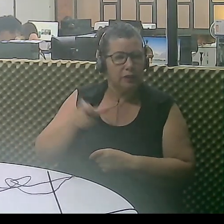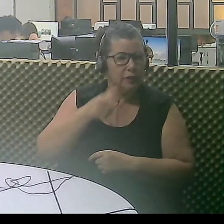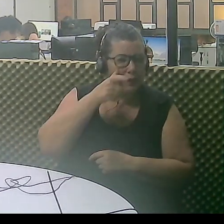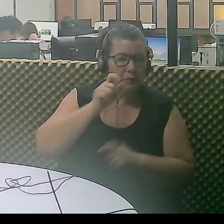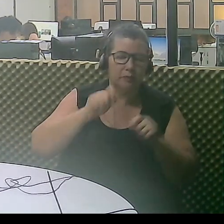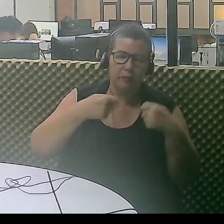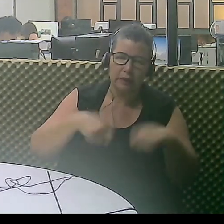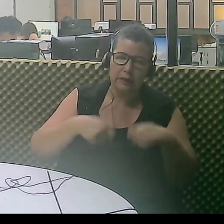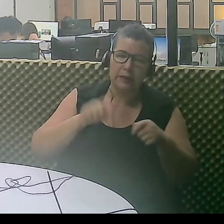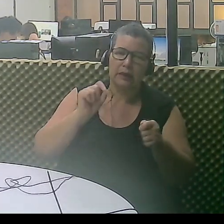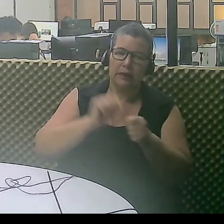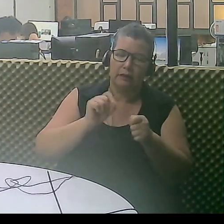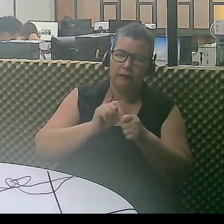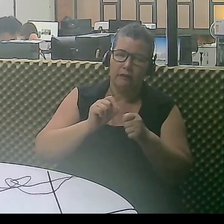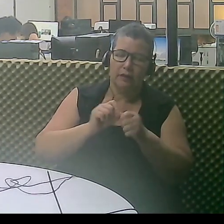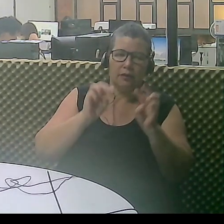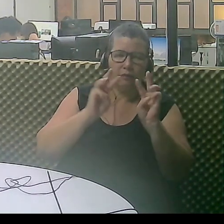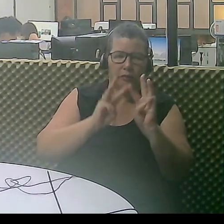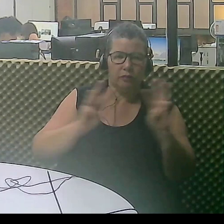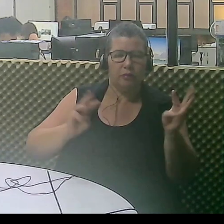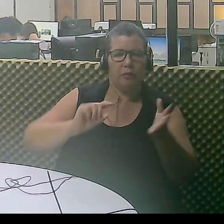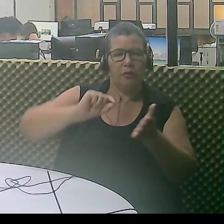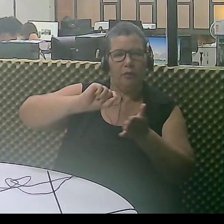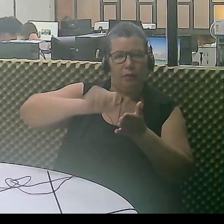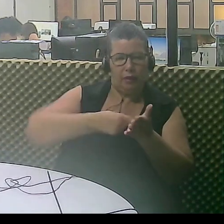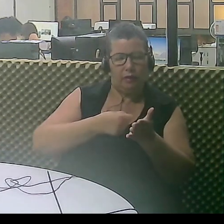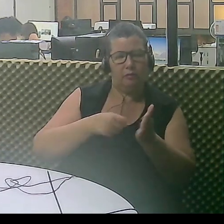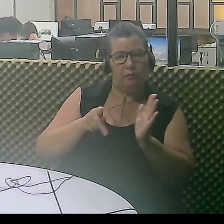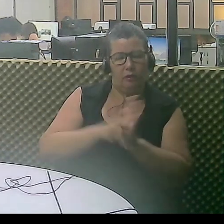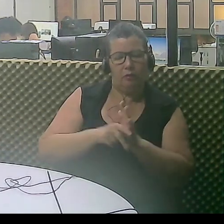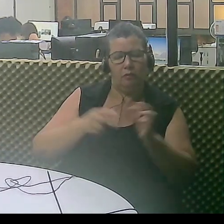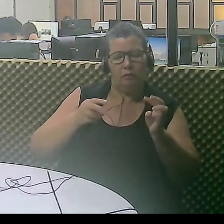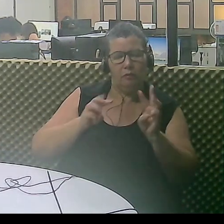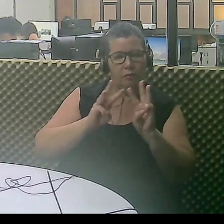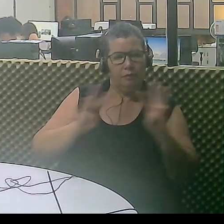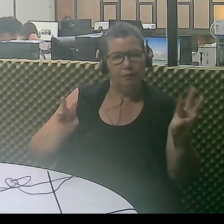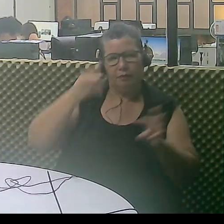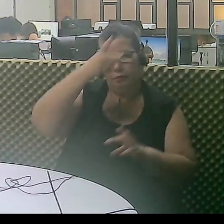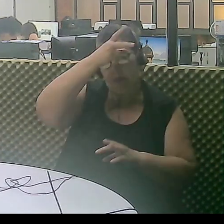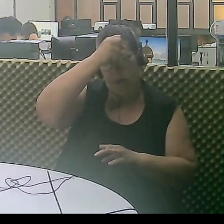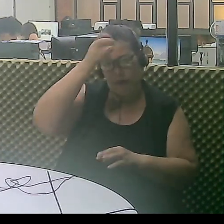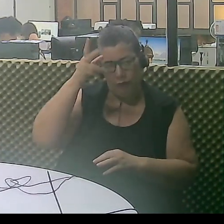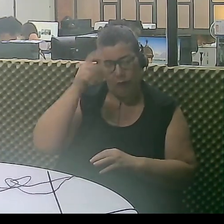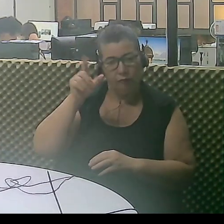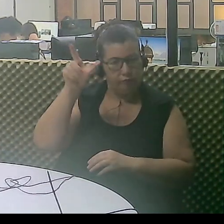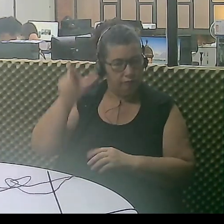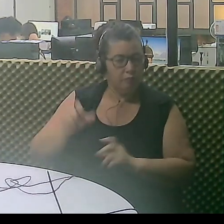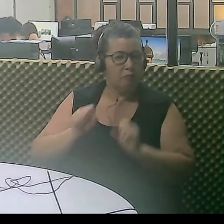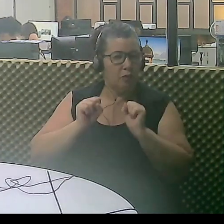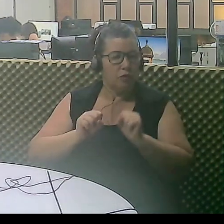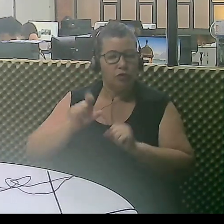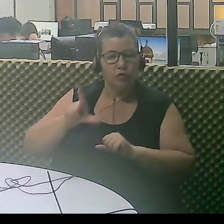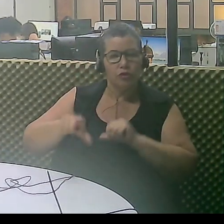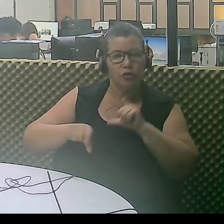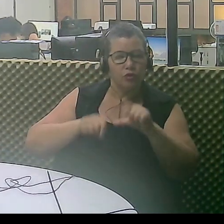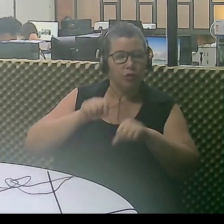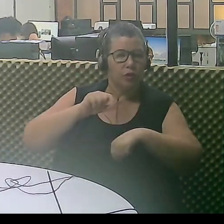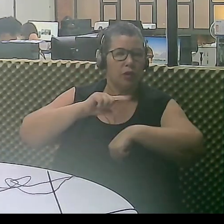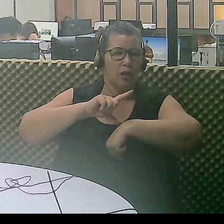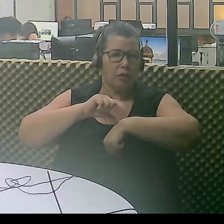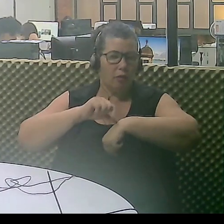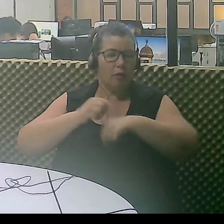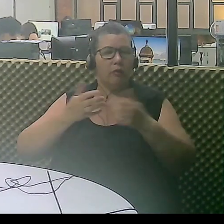cadastrar na página oficial do evento, no portal da Prefeitura. O consumidor pode escolher o período do dia em que prefere